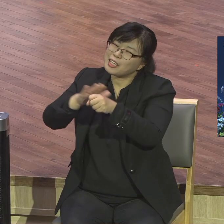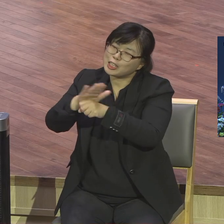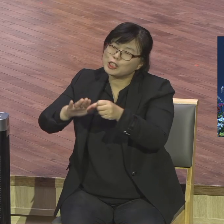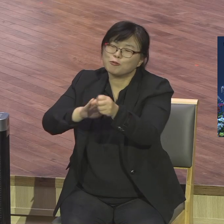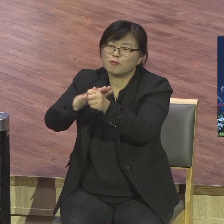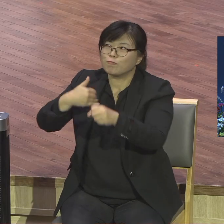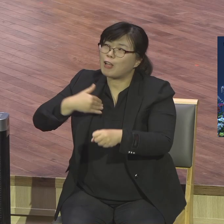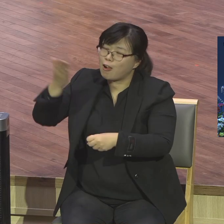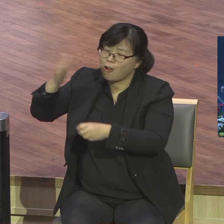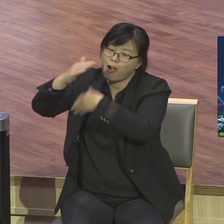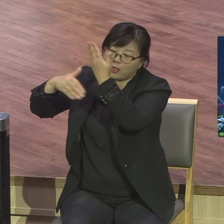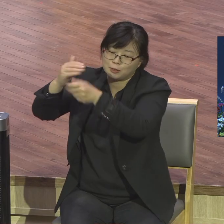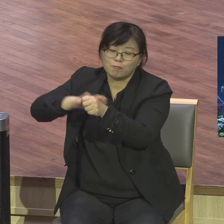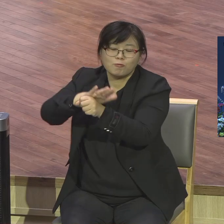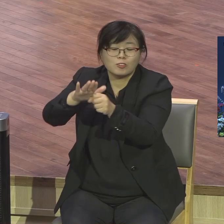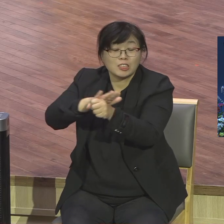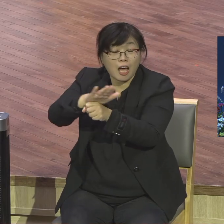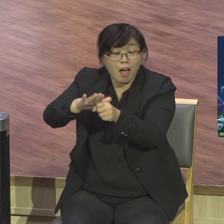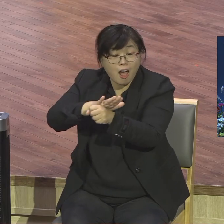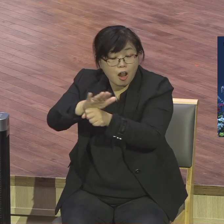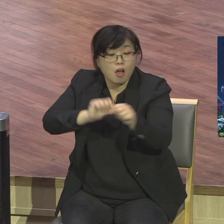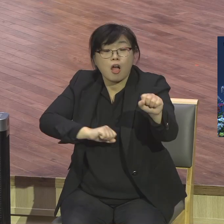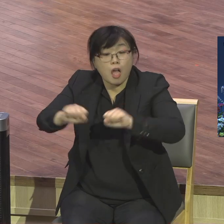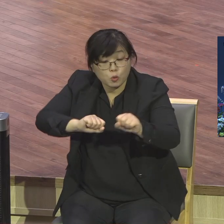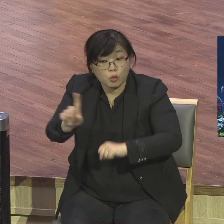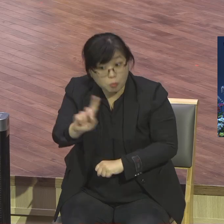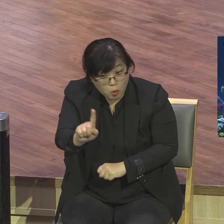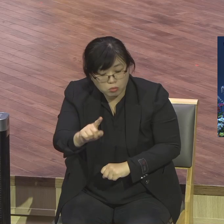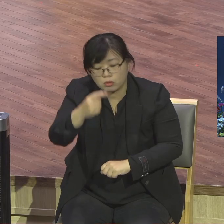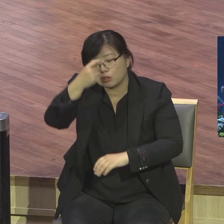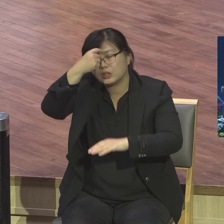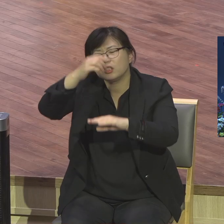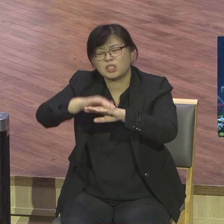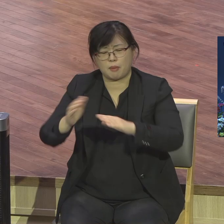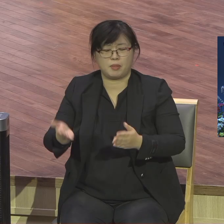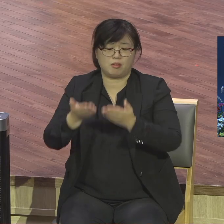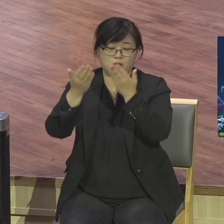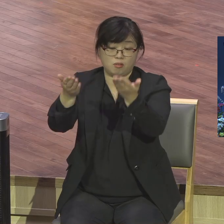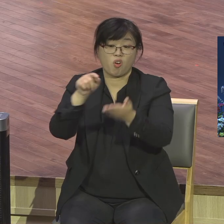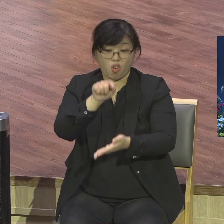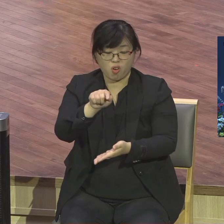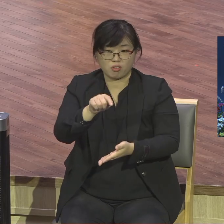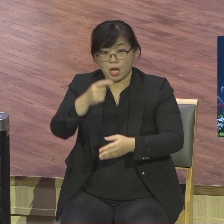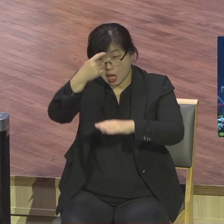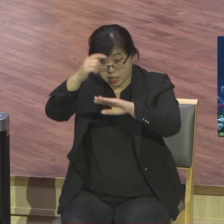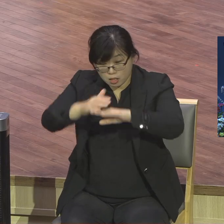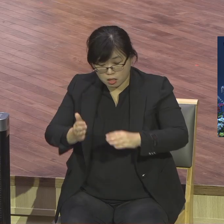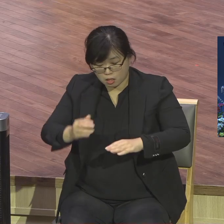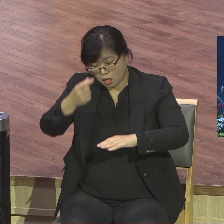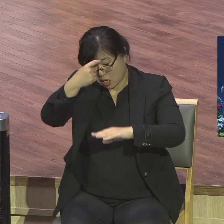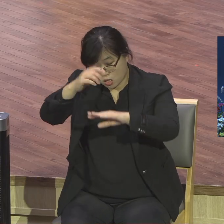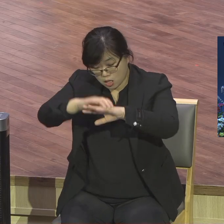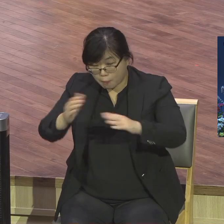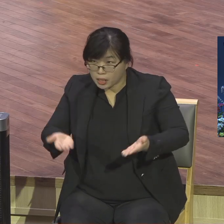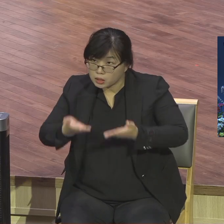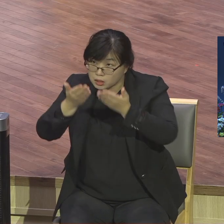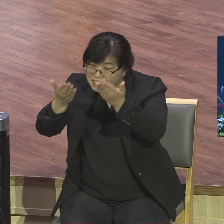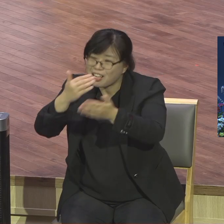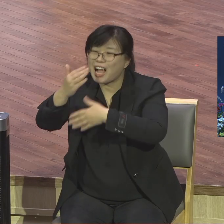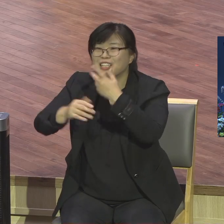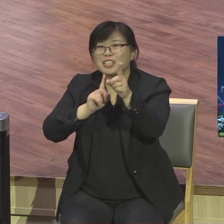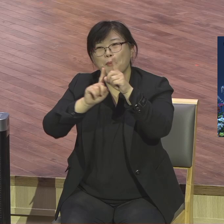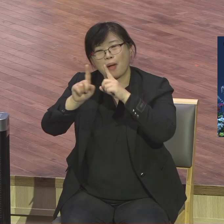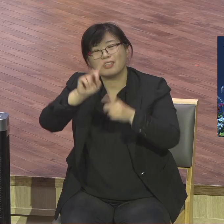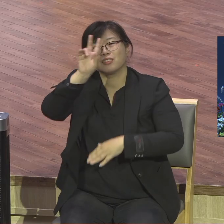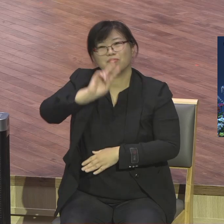자리예요 하나님을 사랑하기 때문에 이 심리아에 나와 예배 드리는 거예요 그게 여러분이 하나님을 사랑한다는 증거라고요